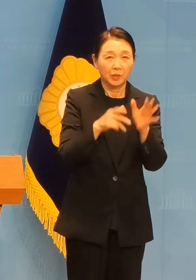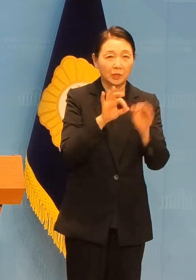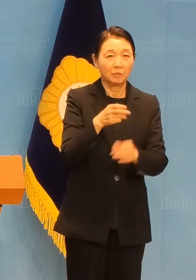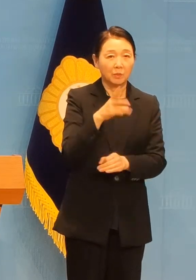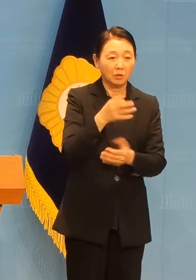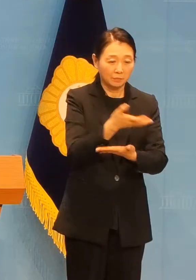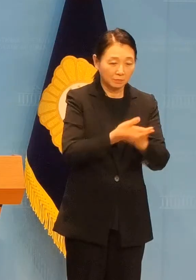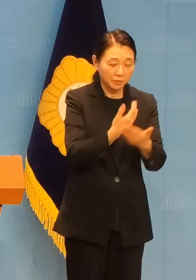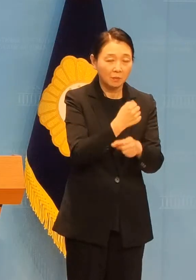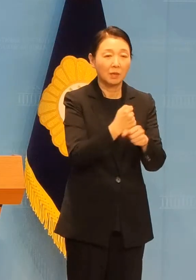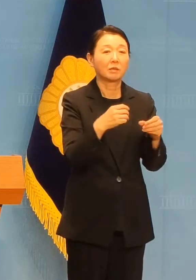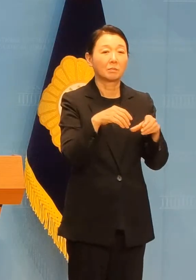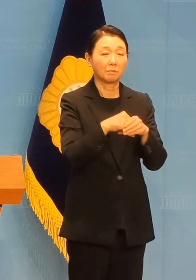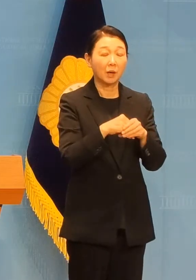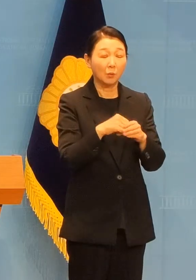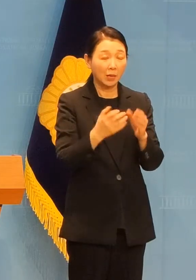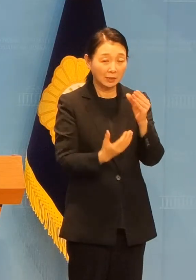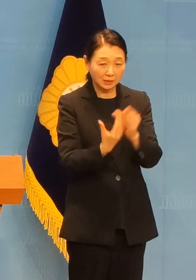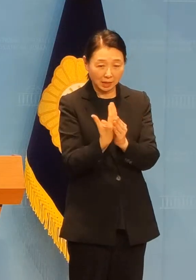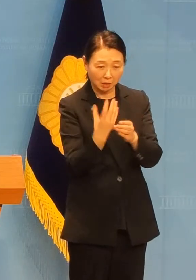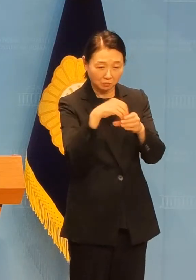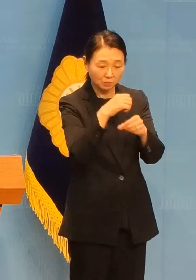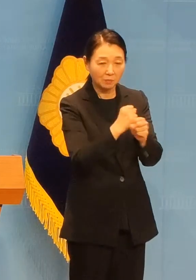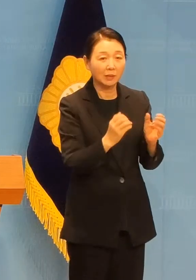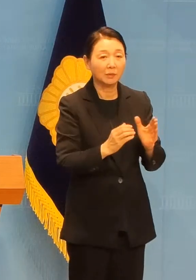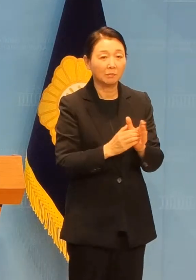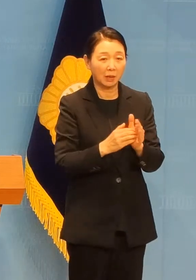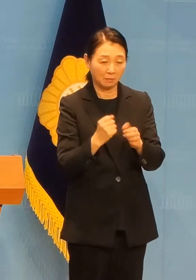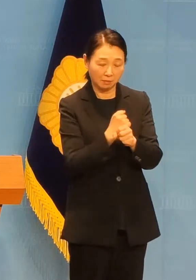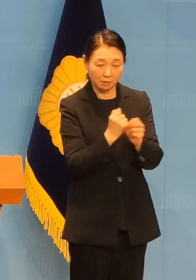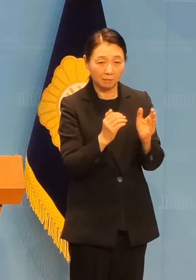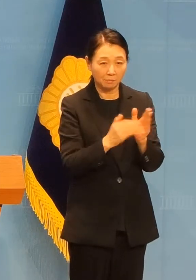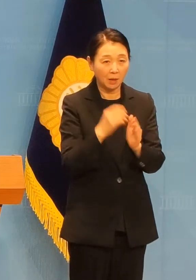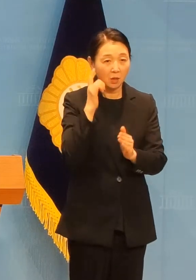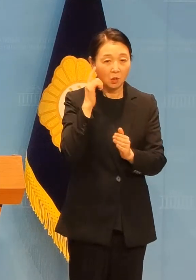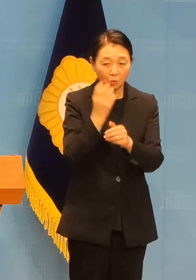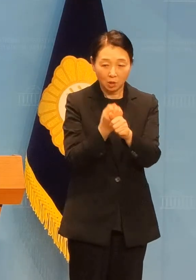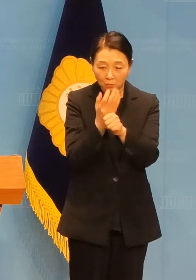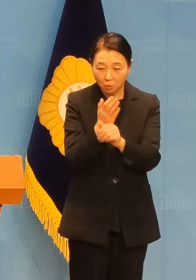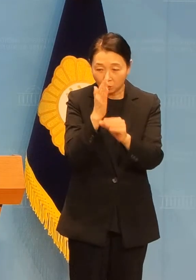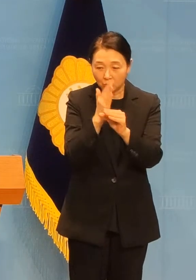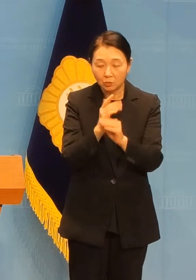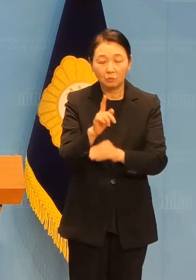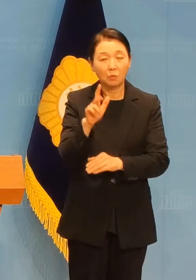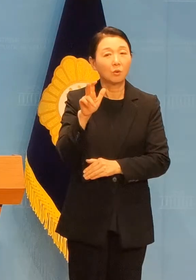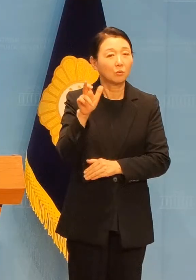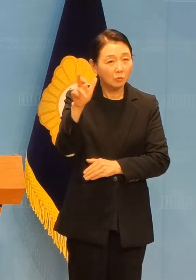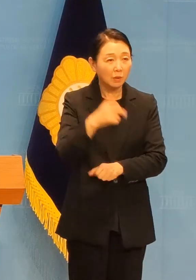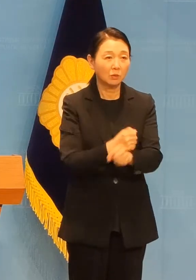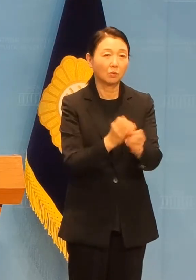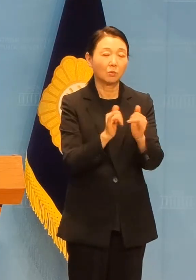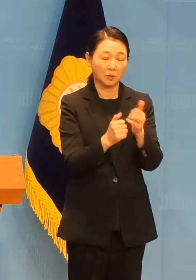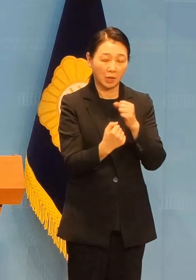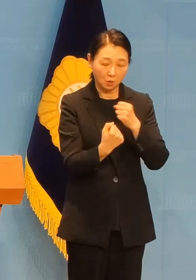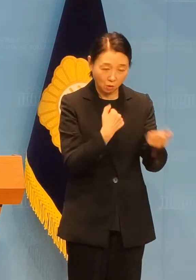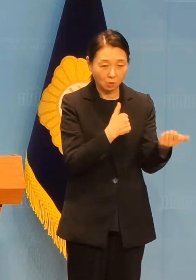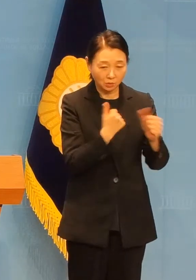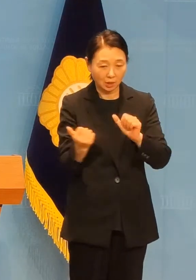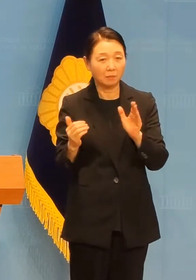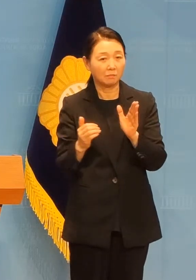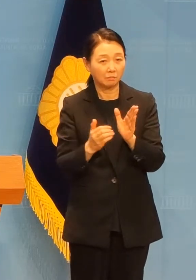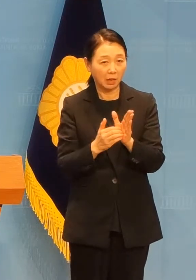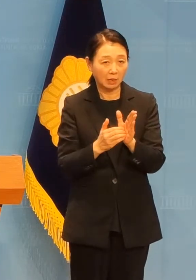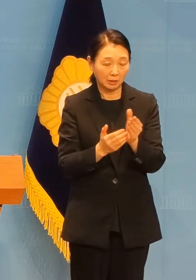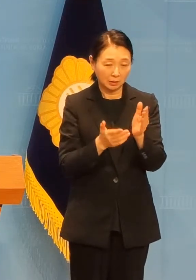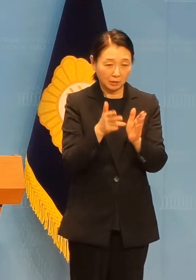각종 사안을 끼워넣는 수법을 쓰면서도 정작 연일 폭로되고 있는 쿠팡 노동자의 과로사, 산재